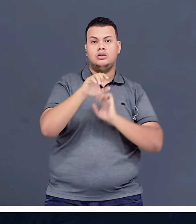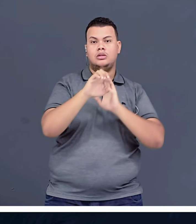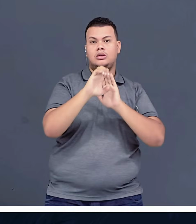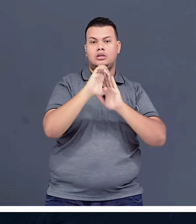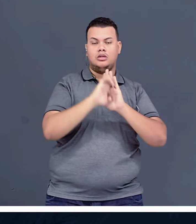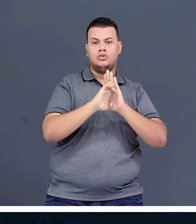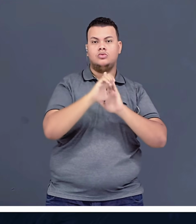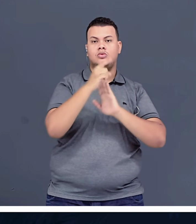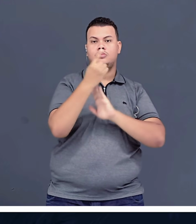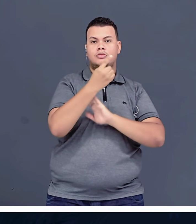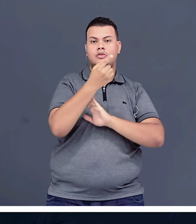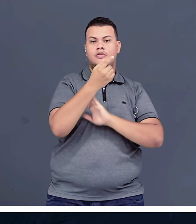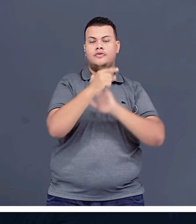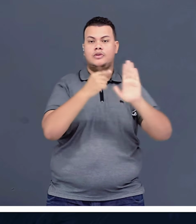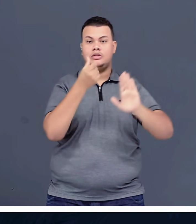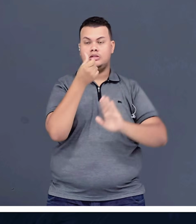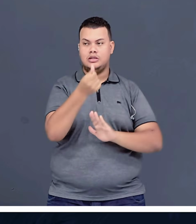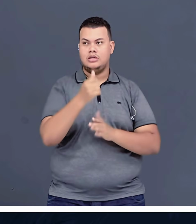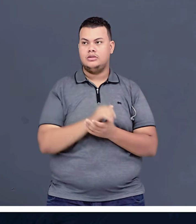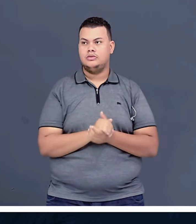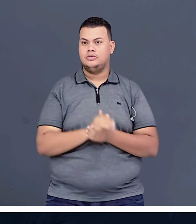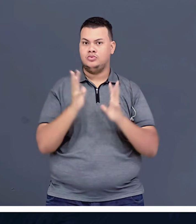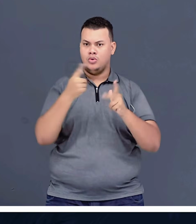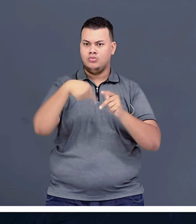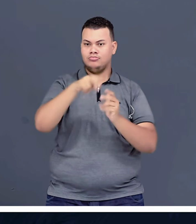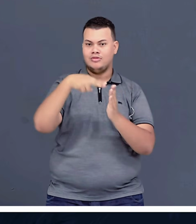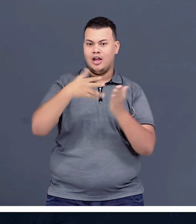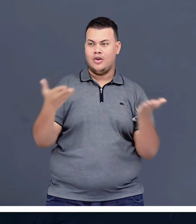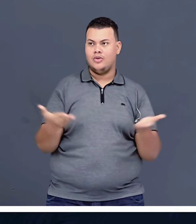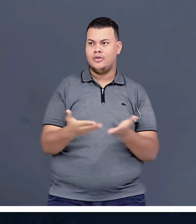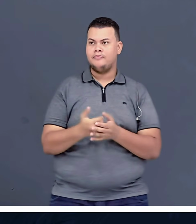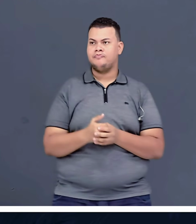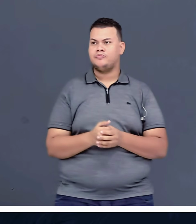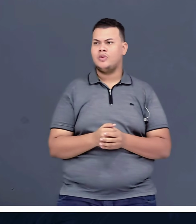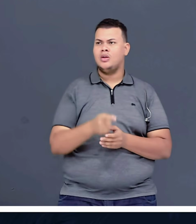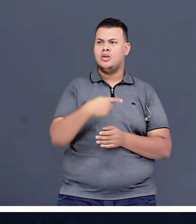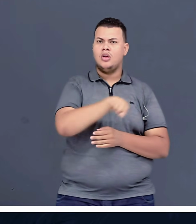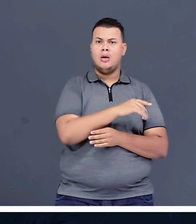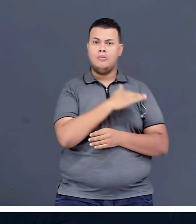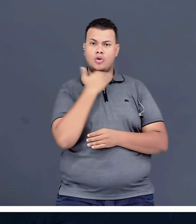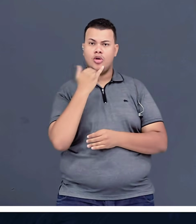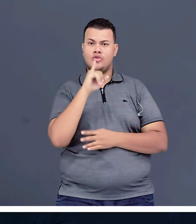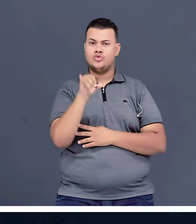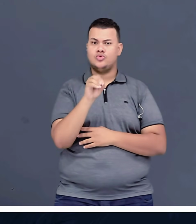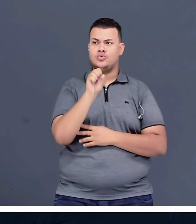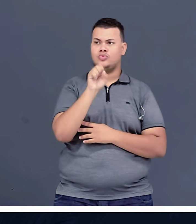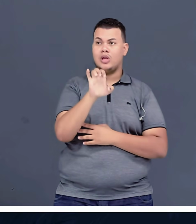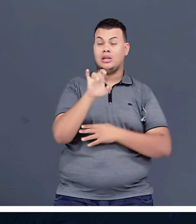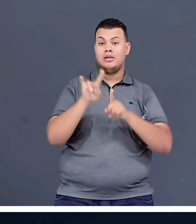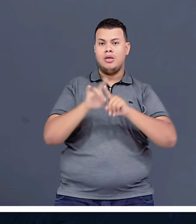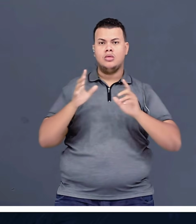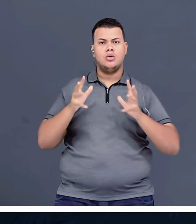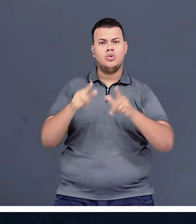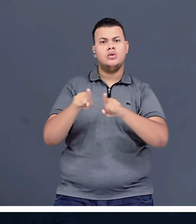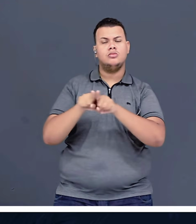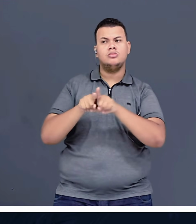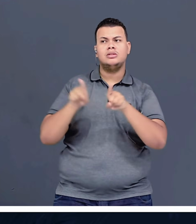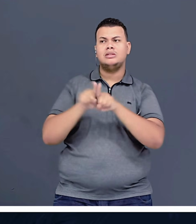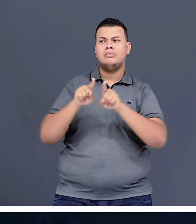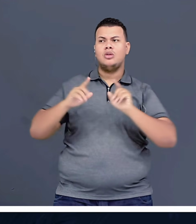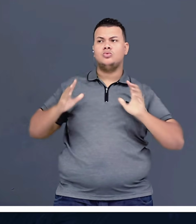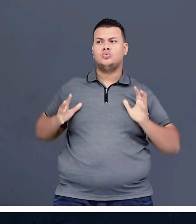capítulo 1 de Êxodo. Todos aqui comigo? Vamos lá. Ora, morreram José, todos seus irmãos e